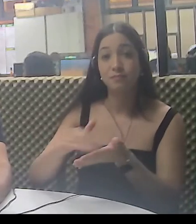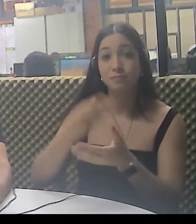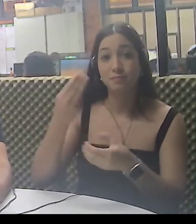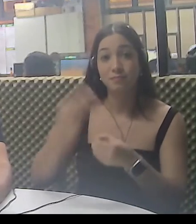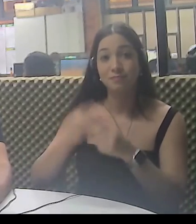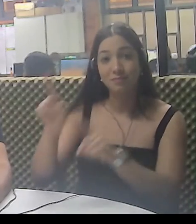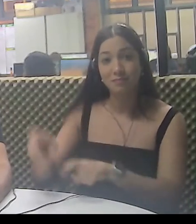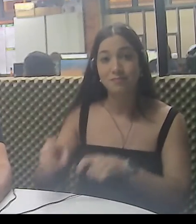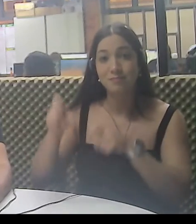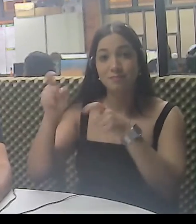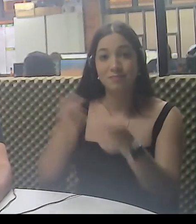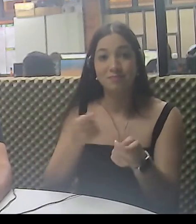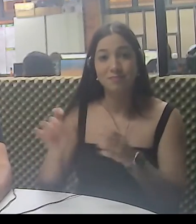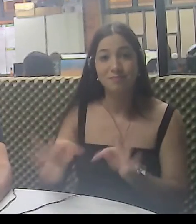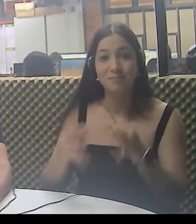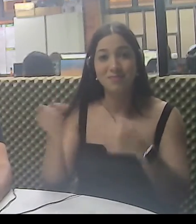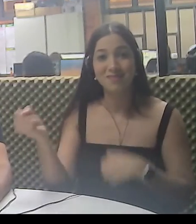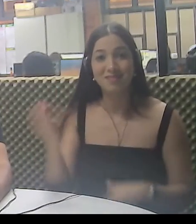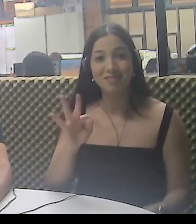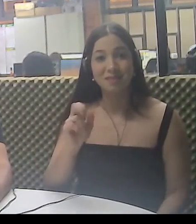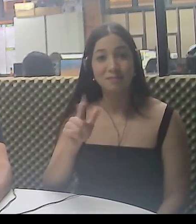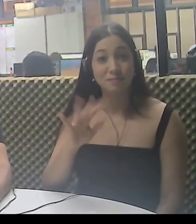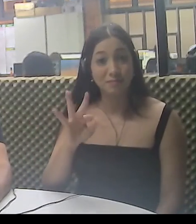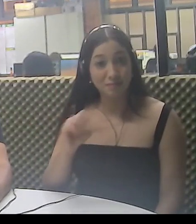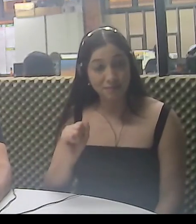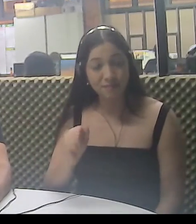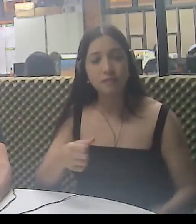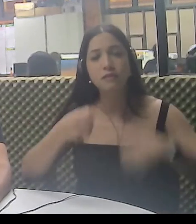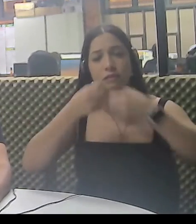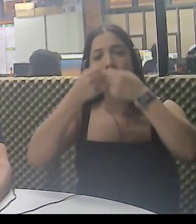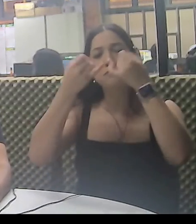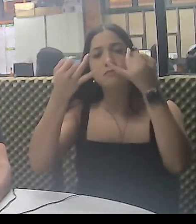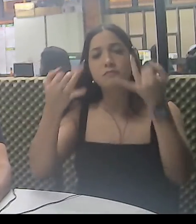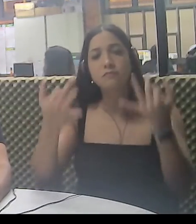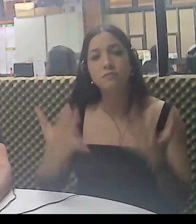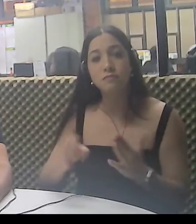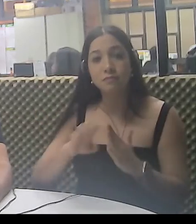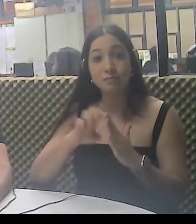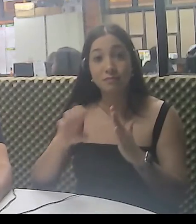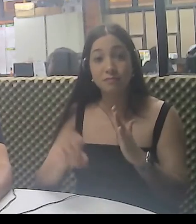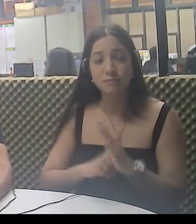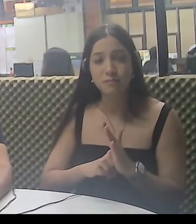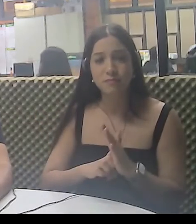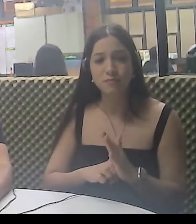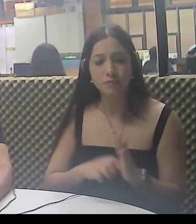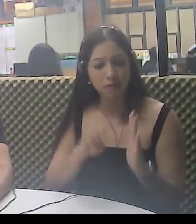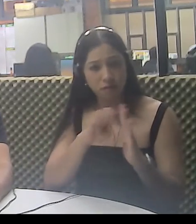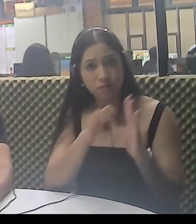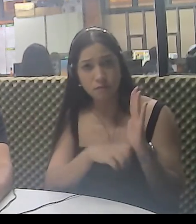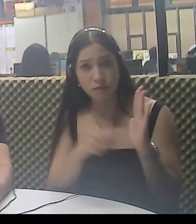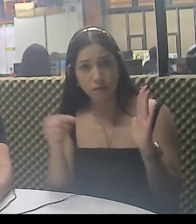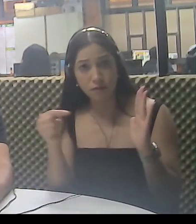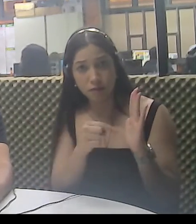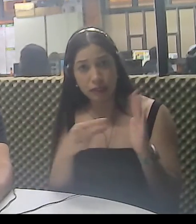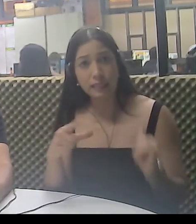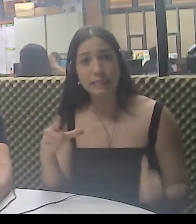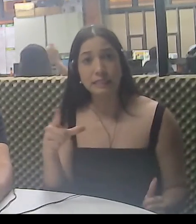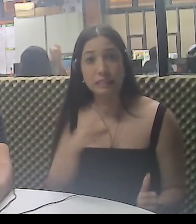municipal de Agronegócio, Economia e Inovação, Thalita Jorge, explica mais sobre o edital. Esse edital que traz